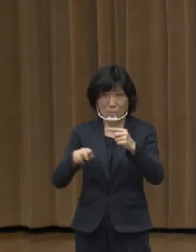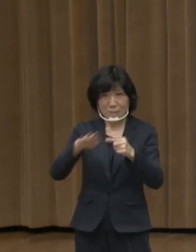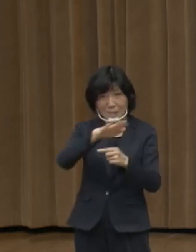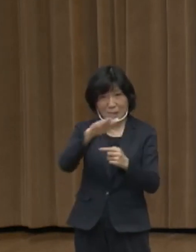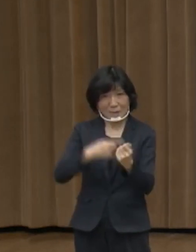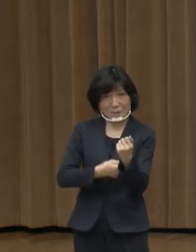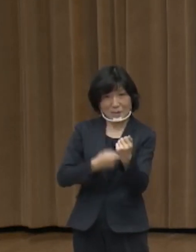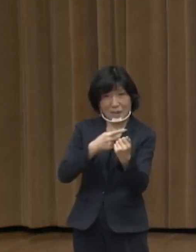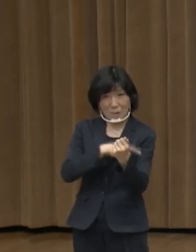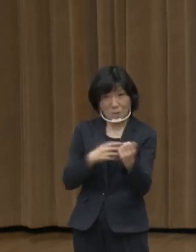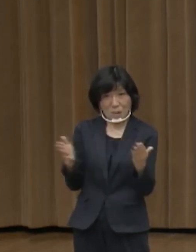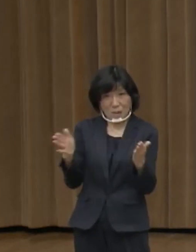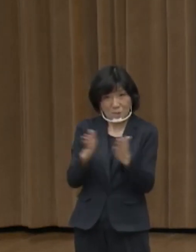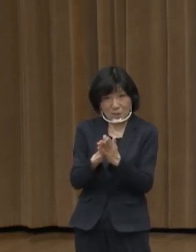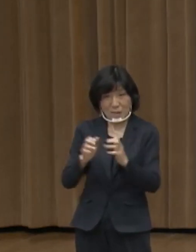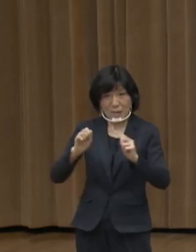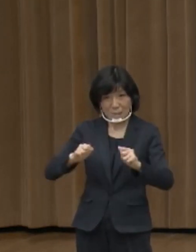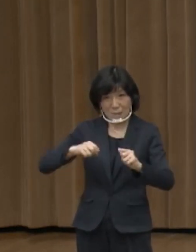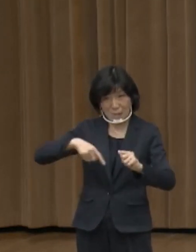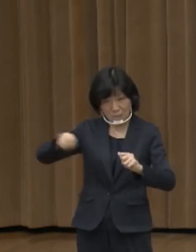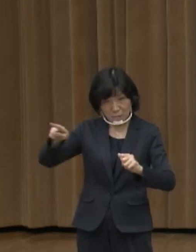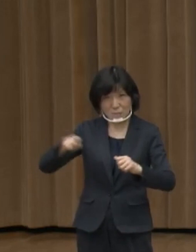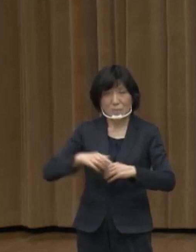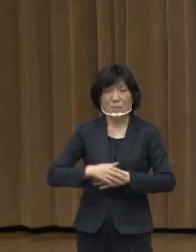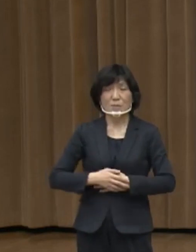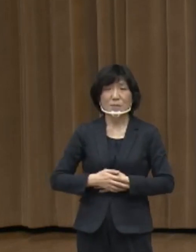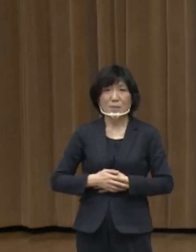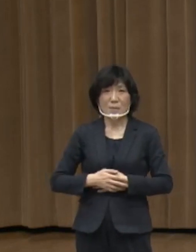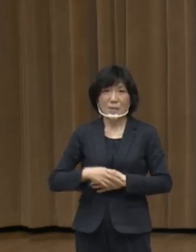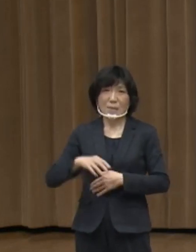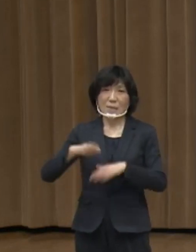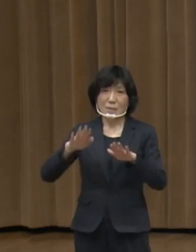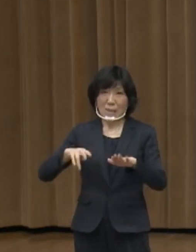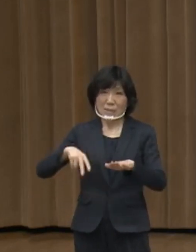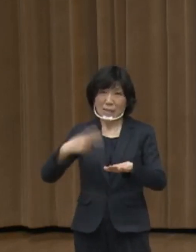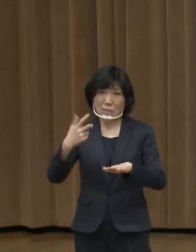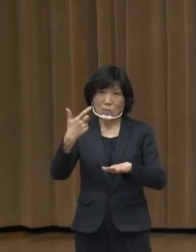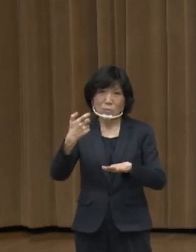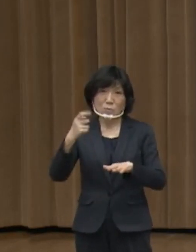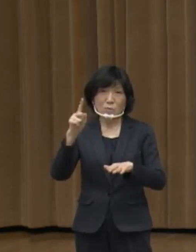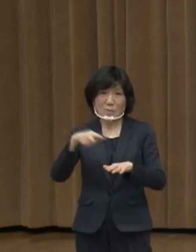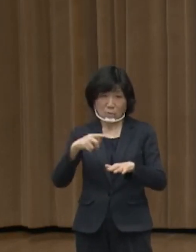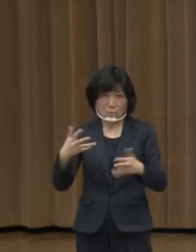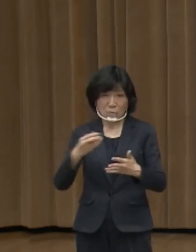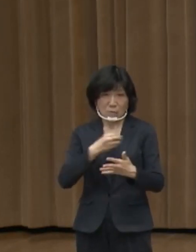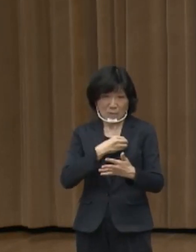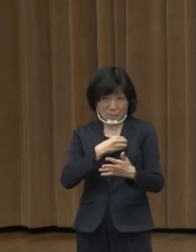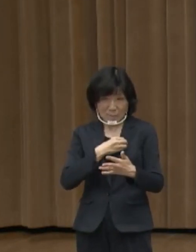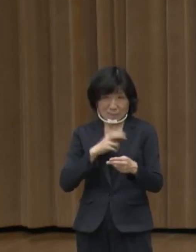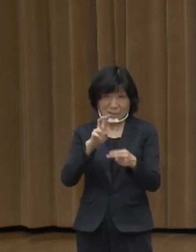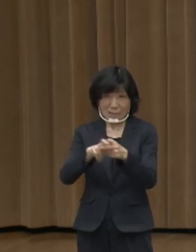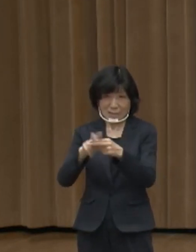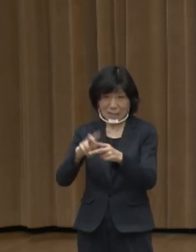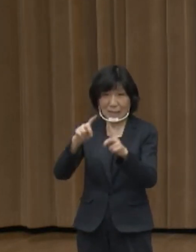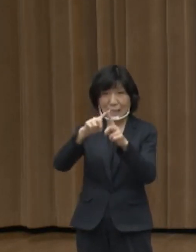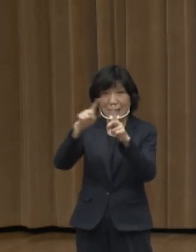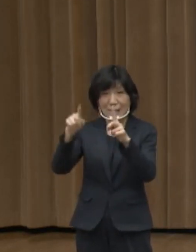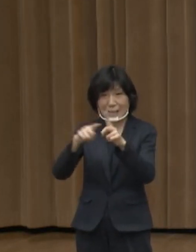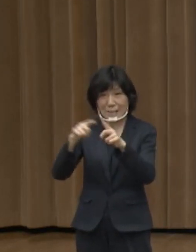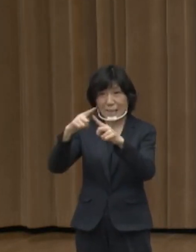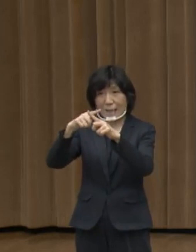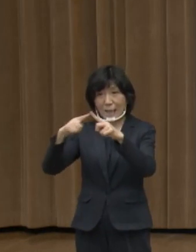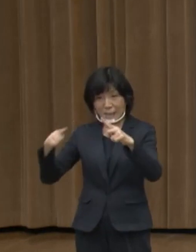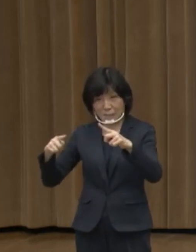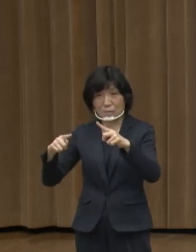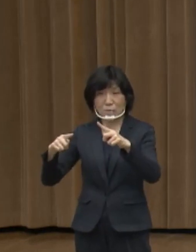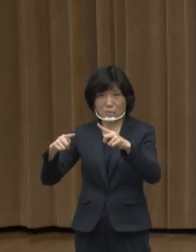ると思っています。そして、全庁各部局から260名の職員が参加し、作り上げた DX ビジョン、ロード